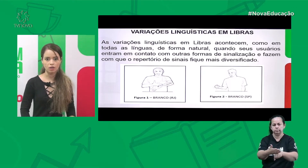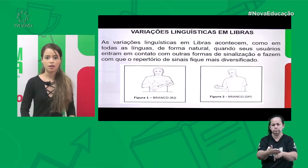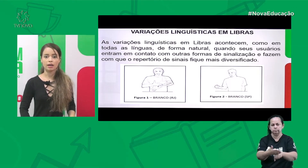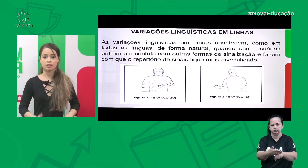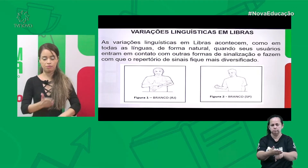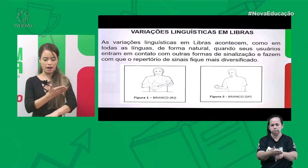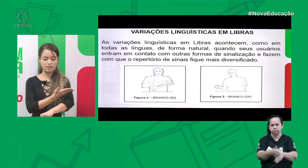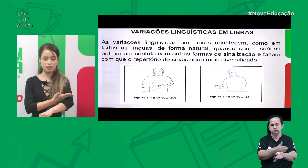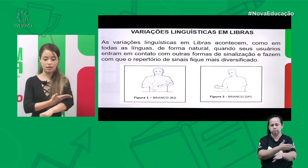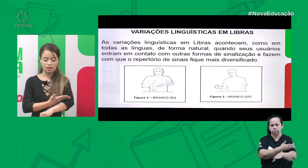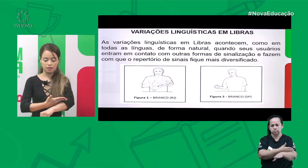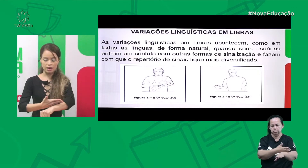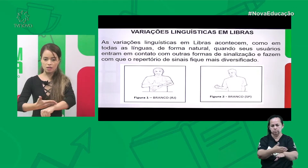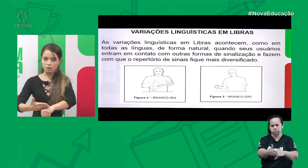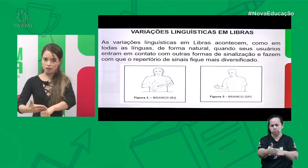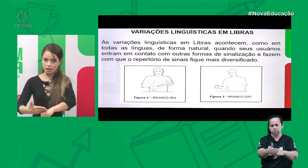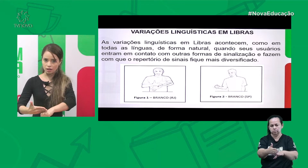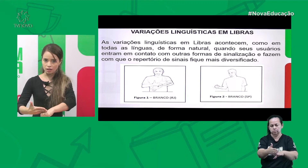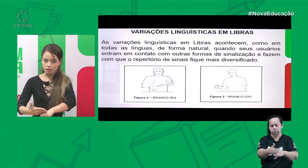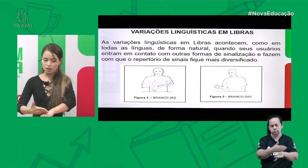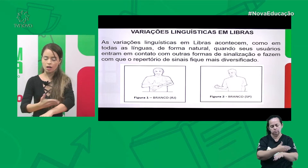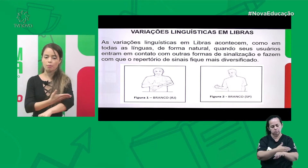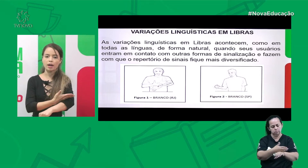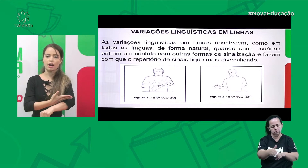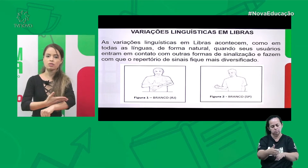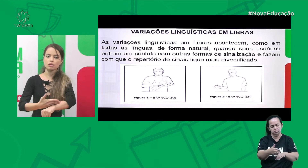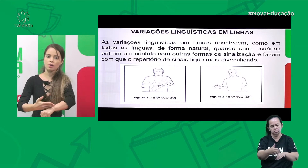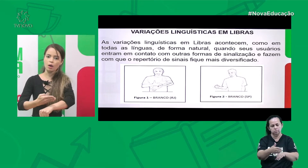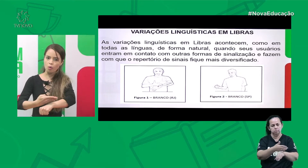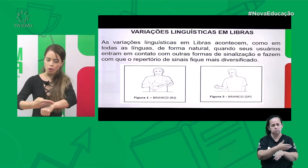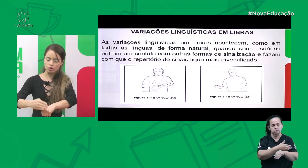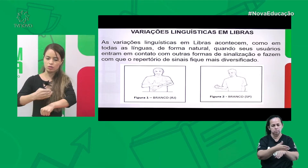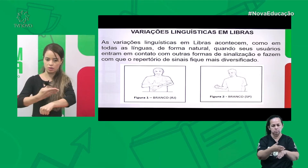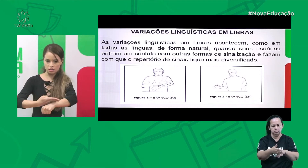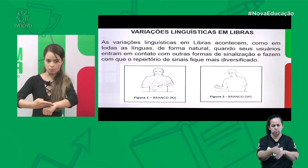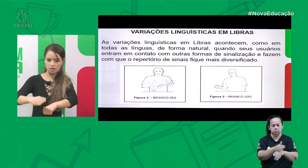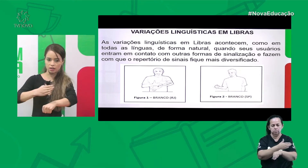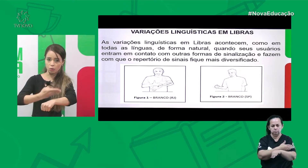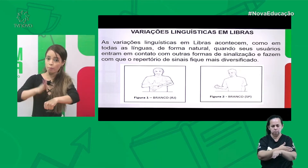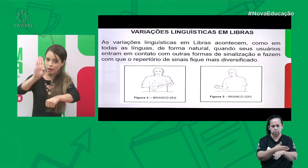Janeiro, eles fazem dessa maneira, que também é relacionada à cor, que